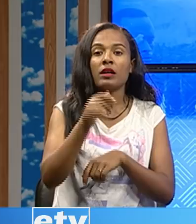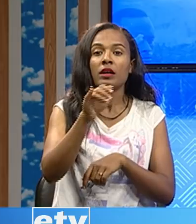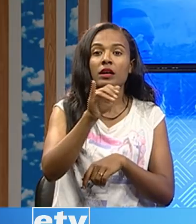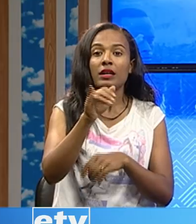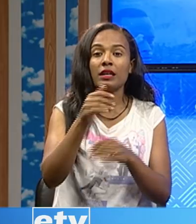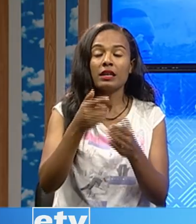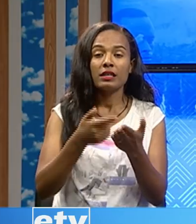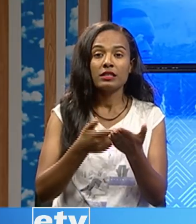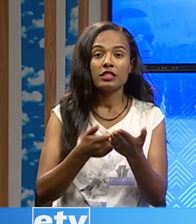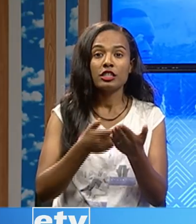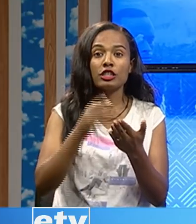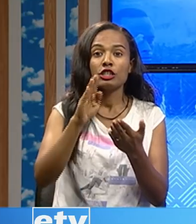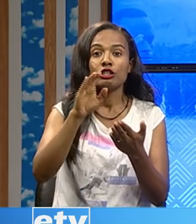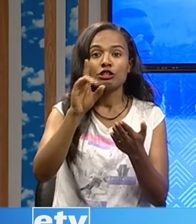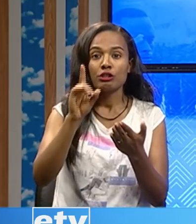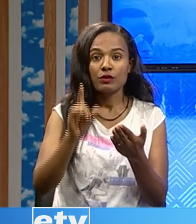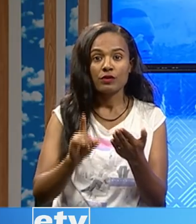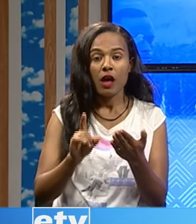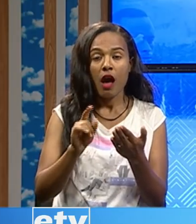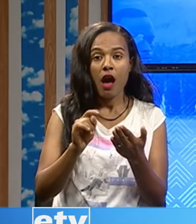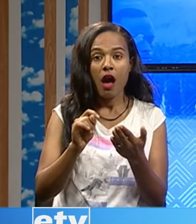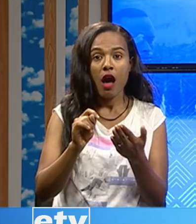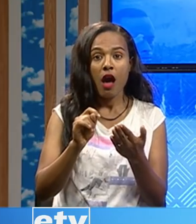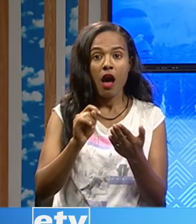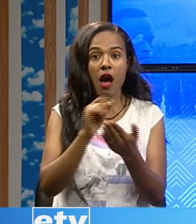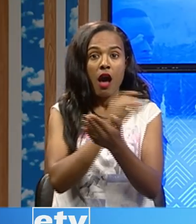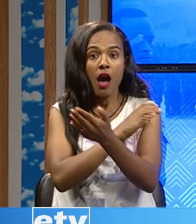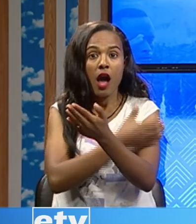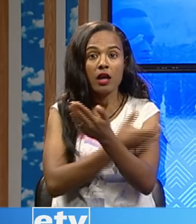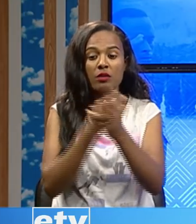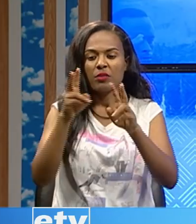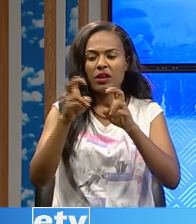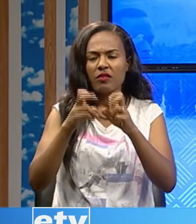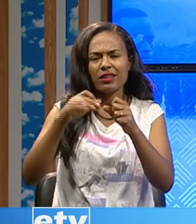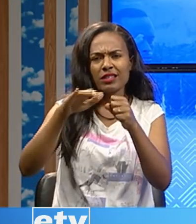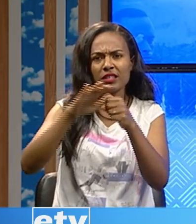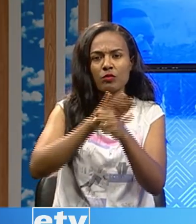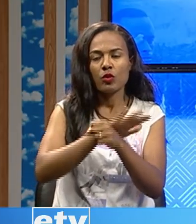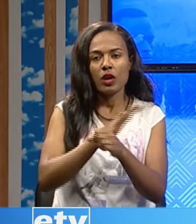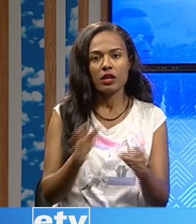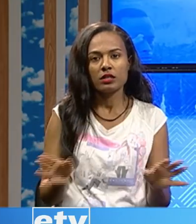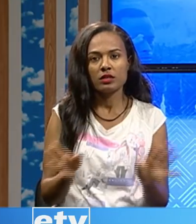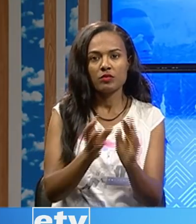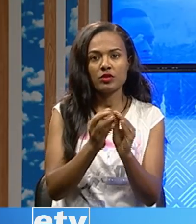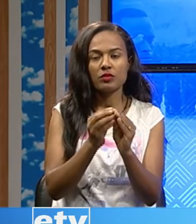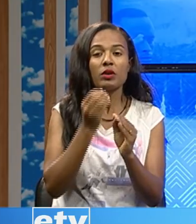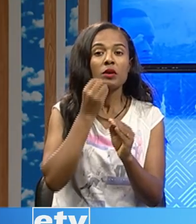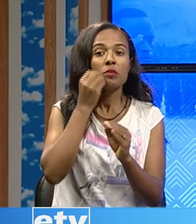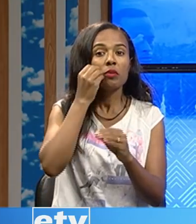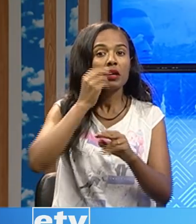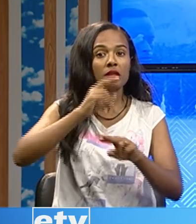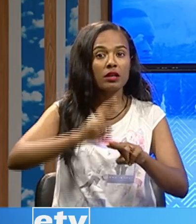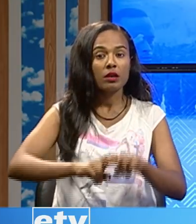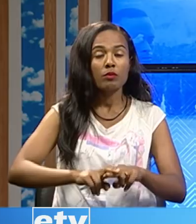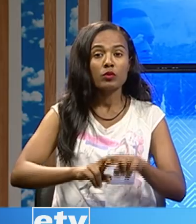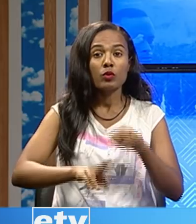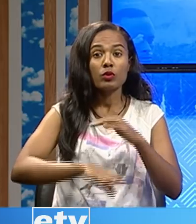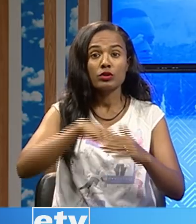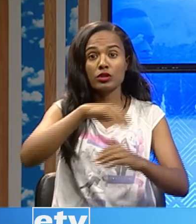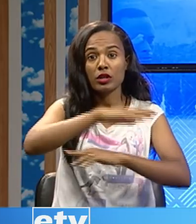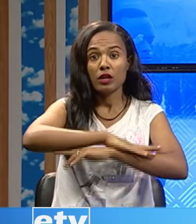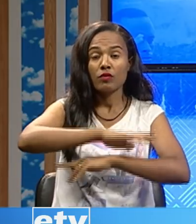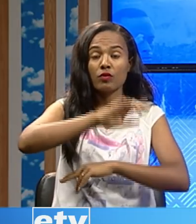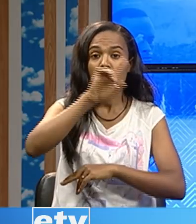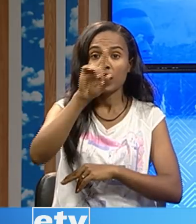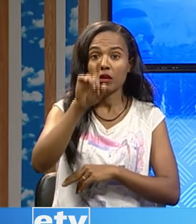እንደዚህ ሽፍታ ኃይል በክፋት የተሞላን ስብስብ ቤት ተቀምጦ እጅ አጣጥፎ ጥያቄ